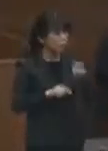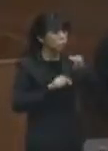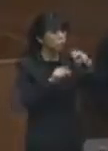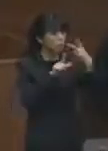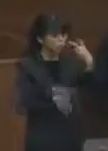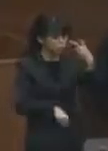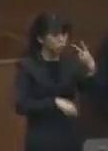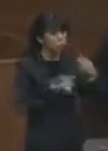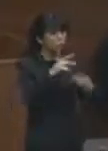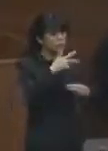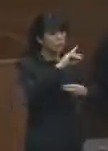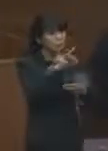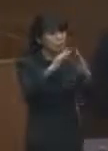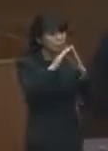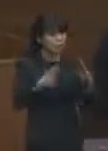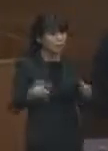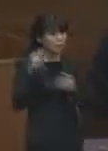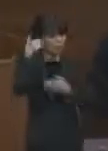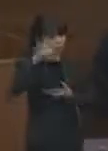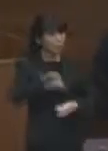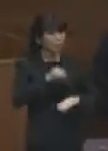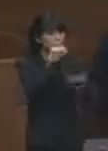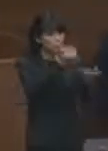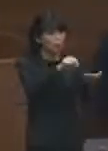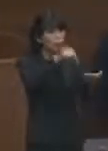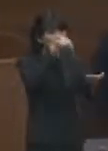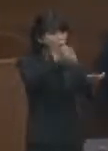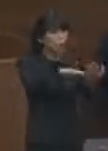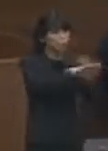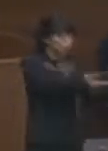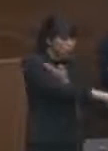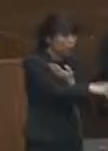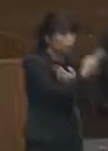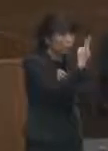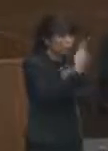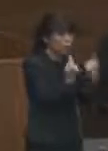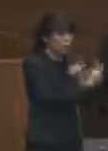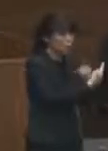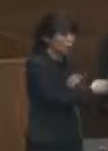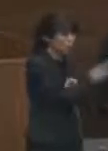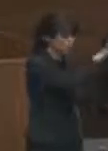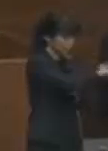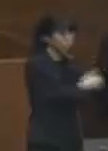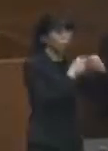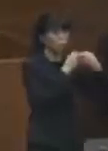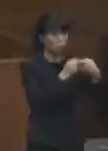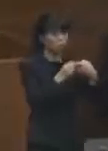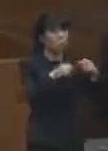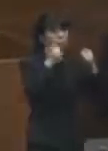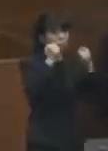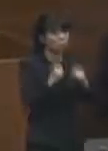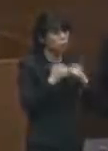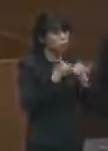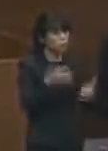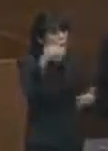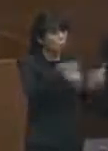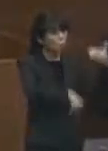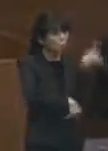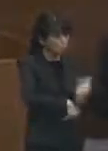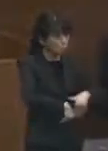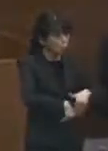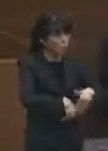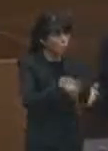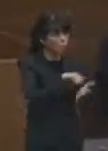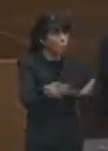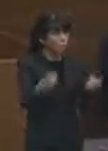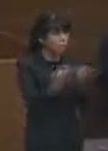会に提案したものから、2つ変更しております。まず1つ目は、住民投票に要する署名数